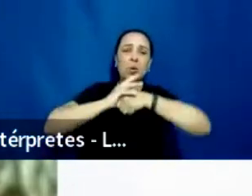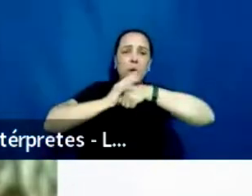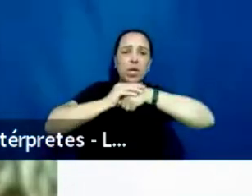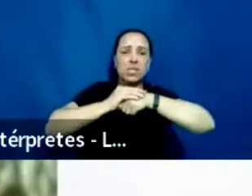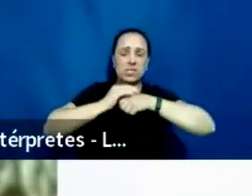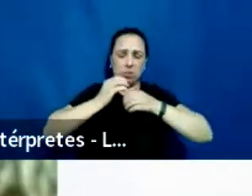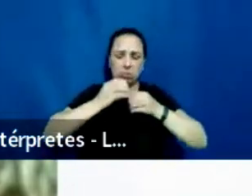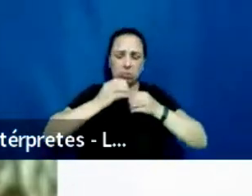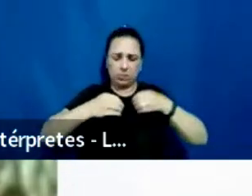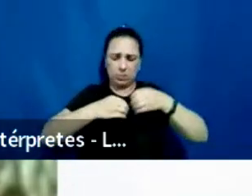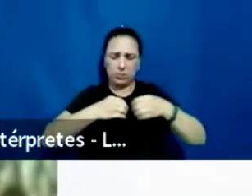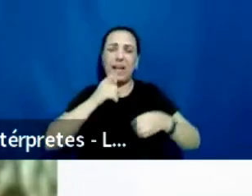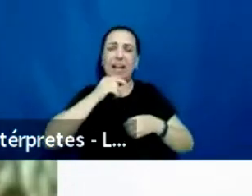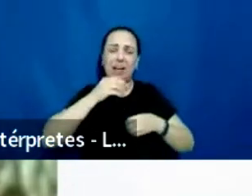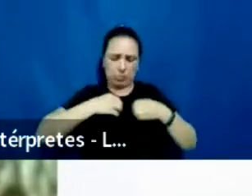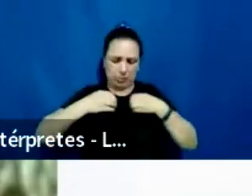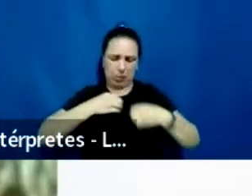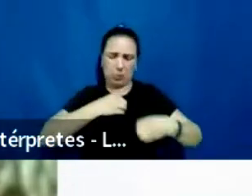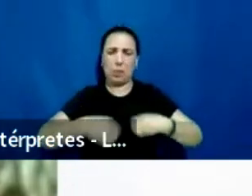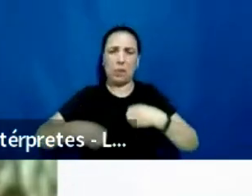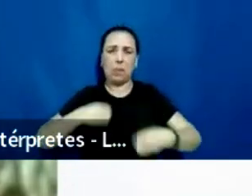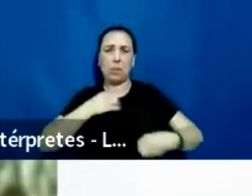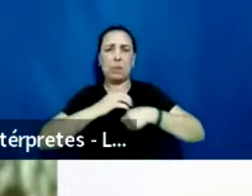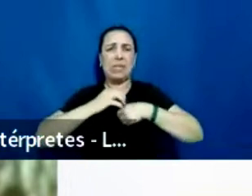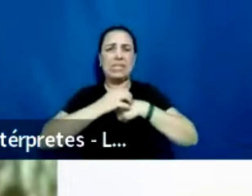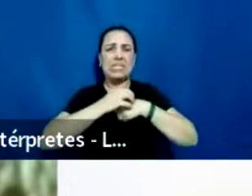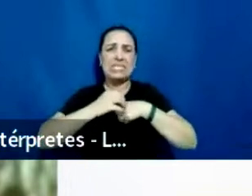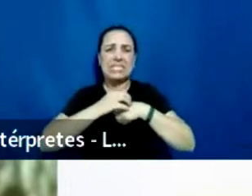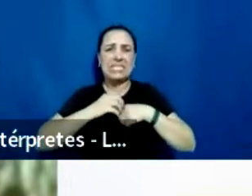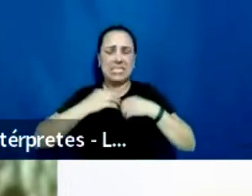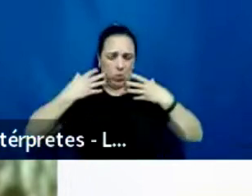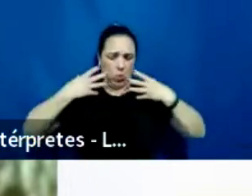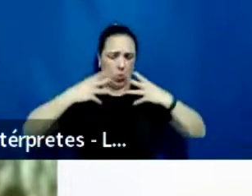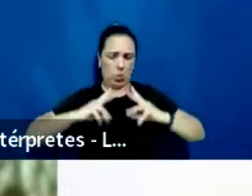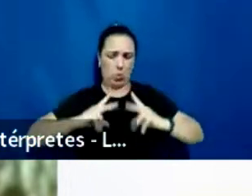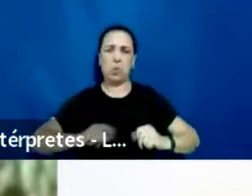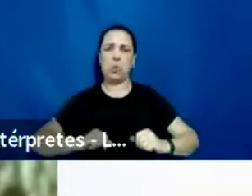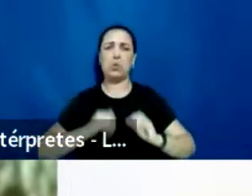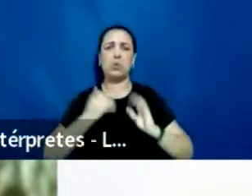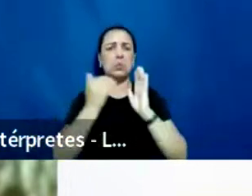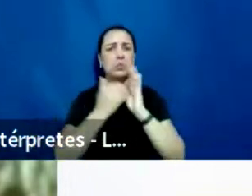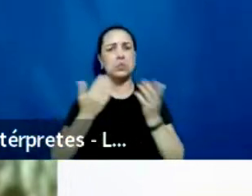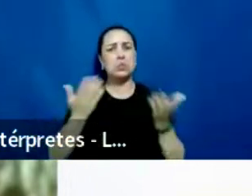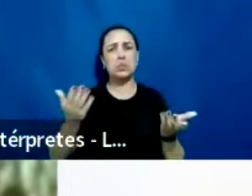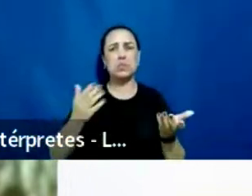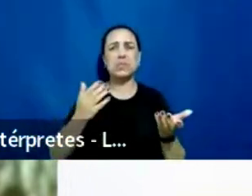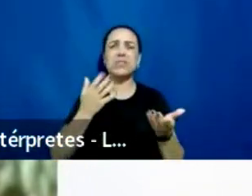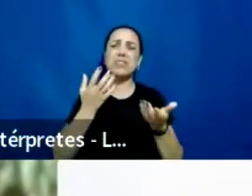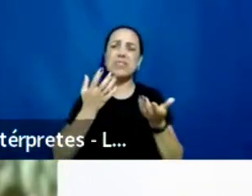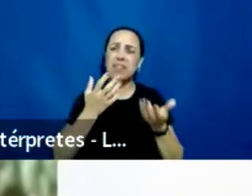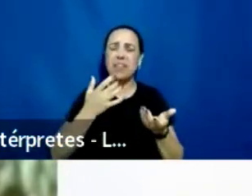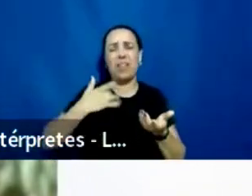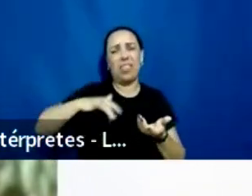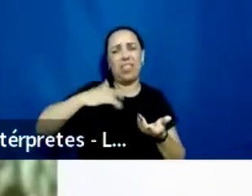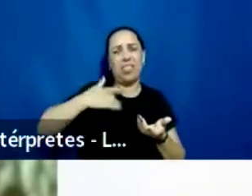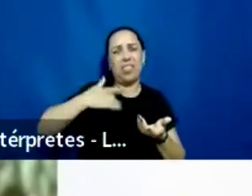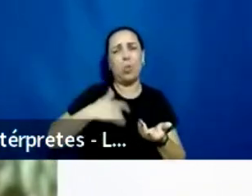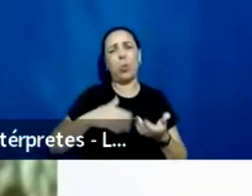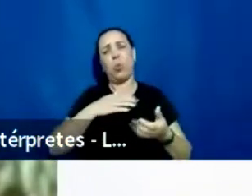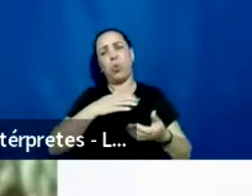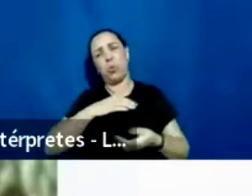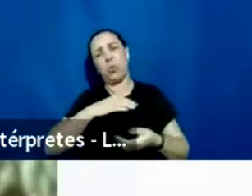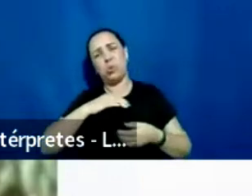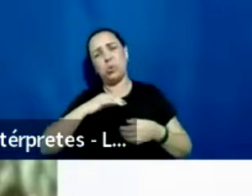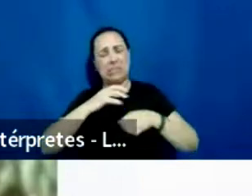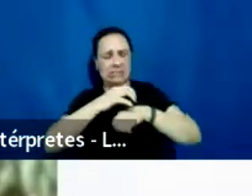Rafinha, ela tinha todas essas bolhas aí no corpo dela. Imagine uma criança querendo brincar, querendo aprender,